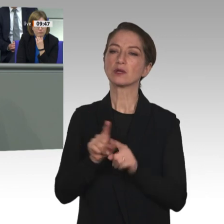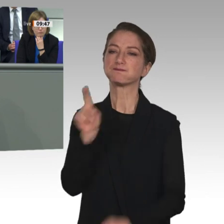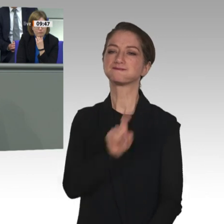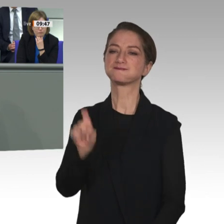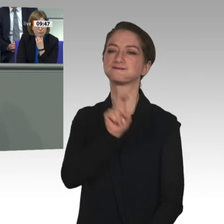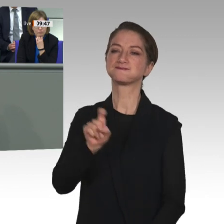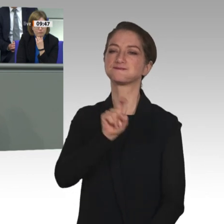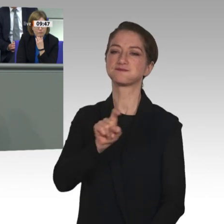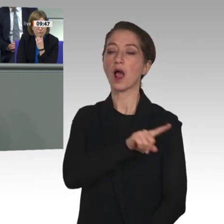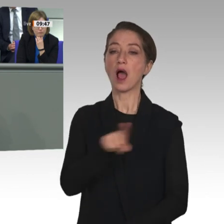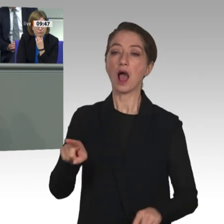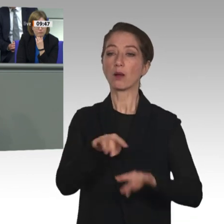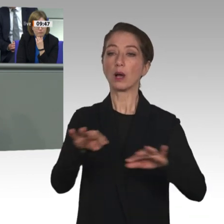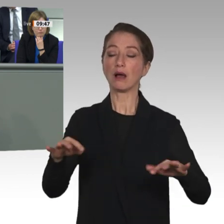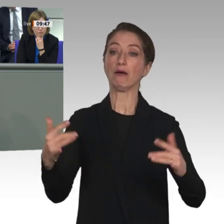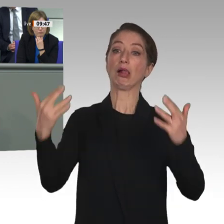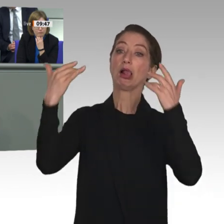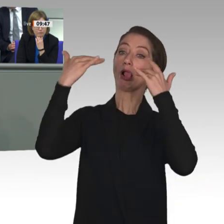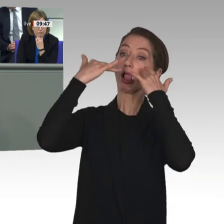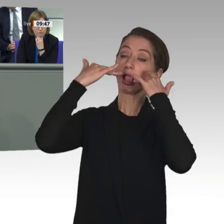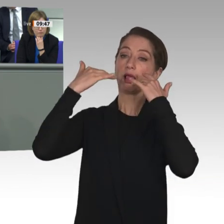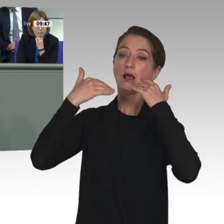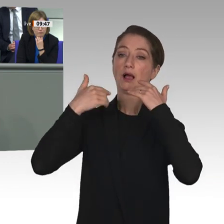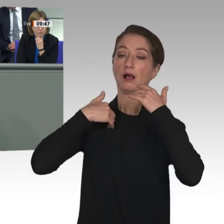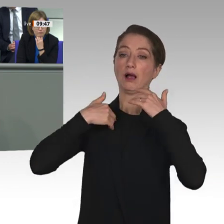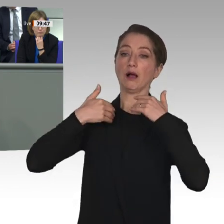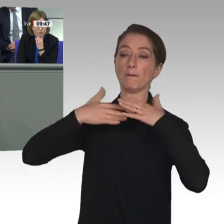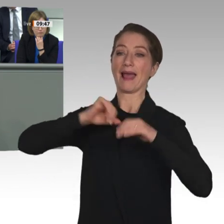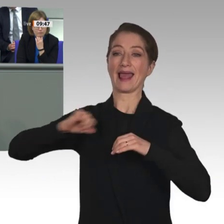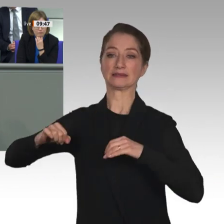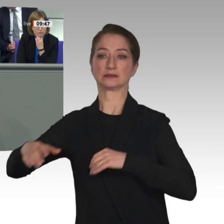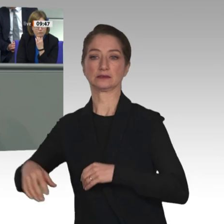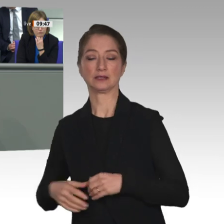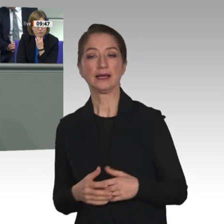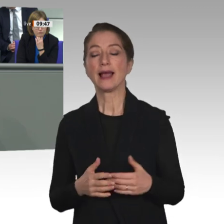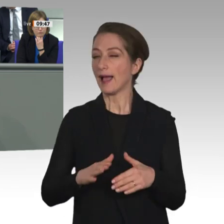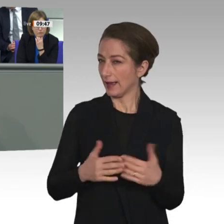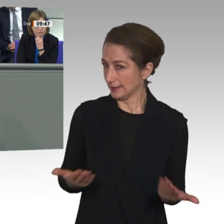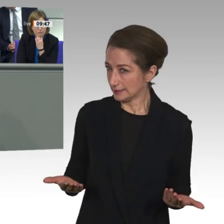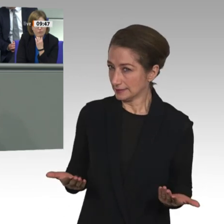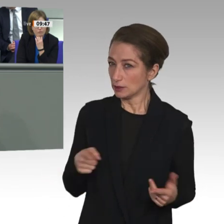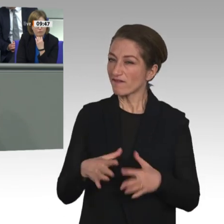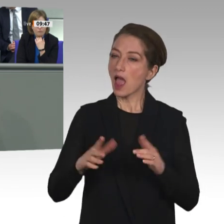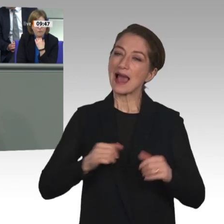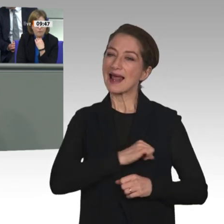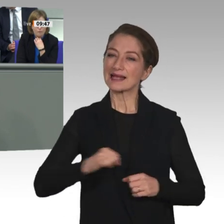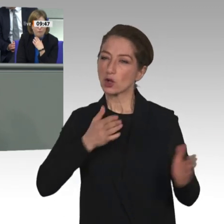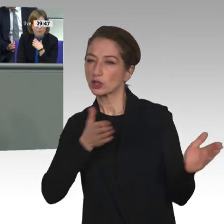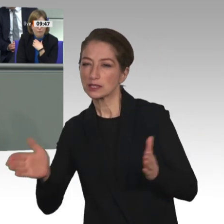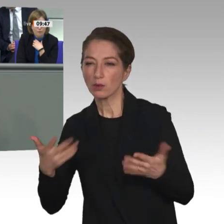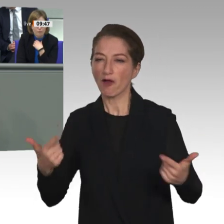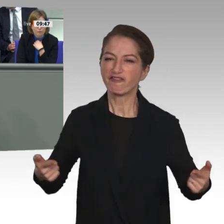den Nährboden für solche Taten schafft. Wir brauchen Sicherheit durch Schutz und vor allen Dingen umsteuern